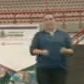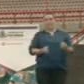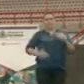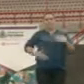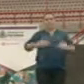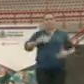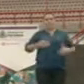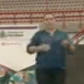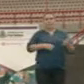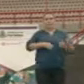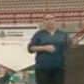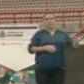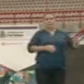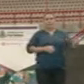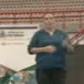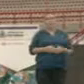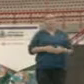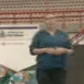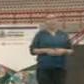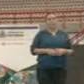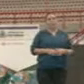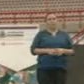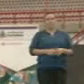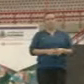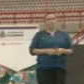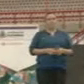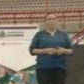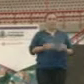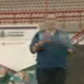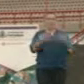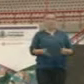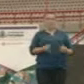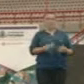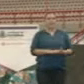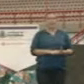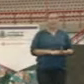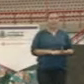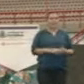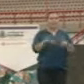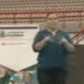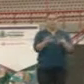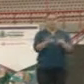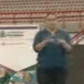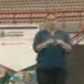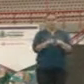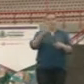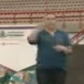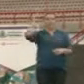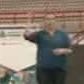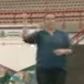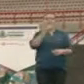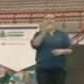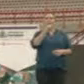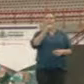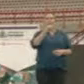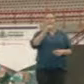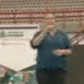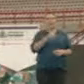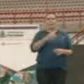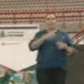Temos forró, que é selvagem. Tinha um forró do Dedinho Gouveia que não